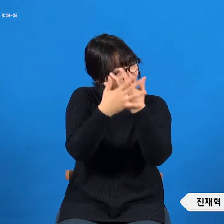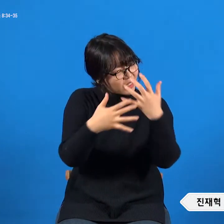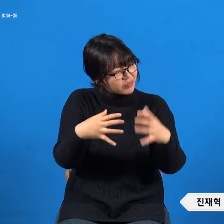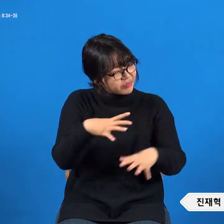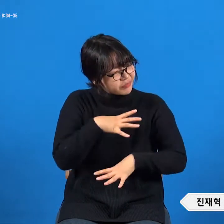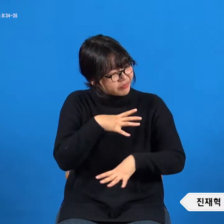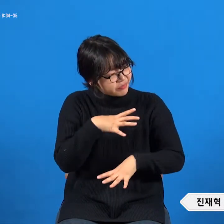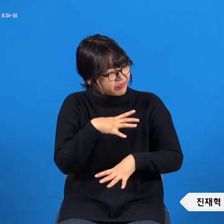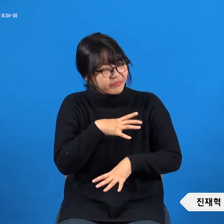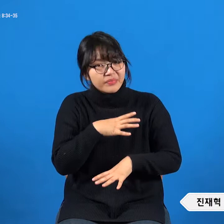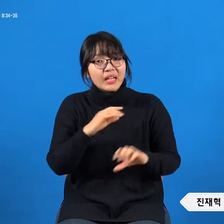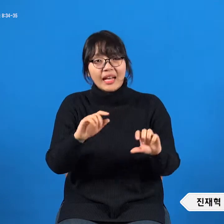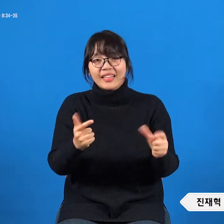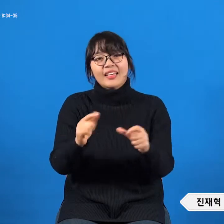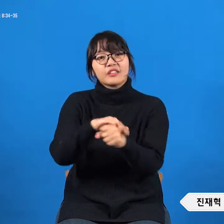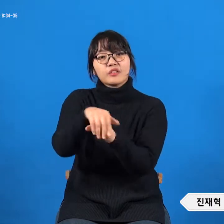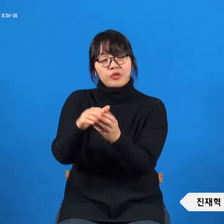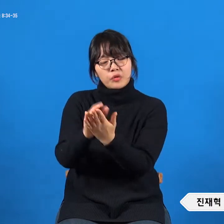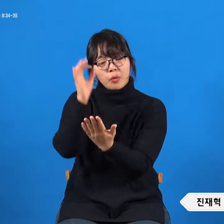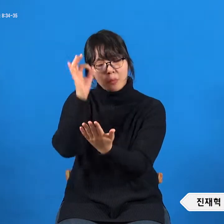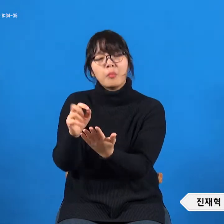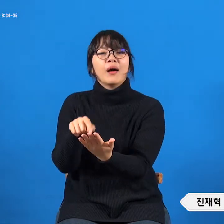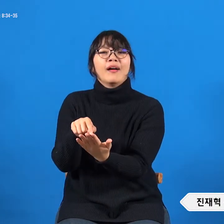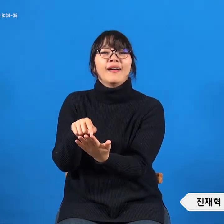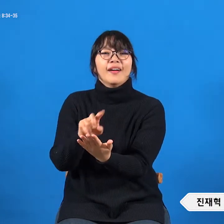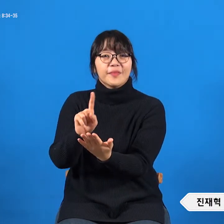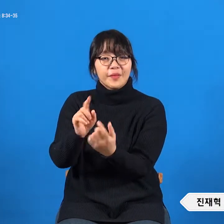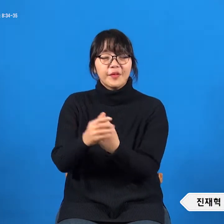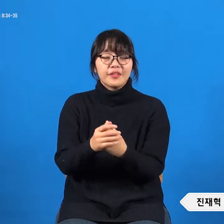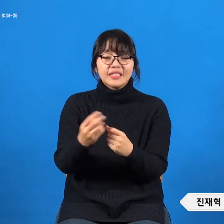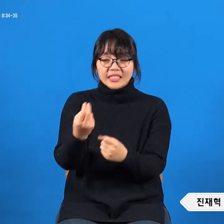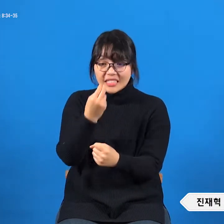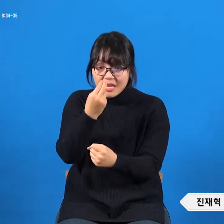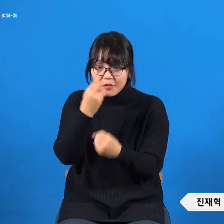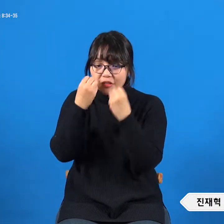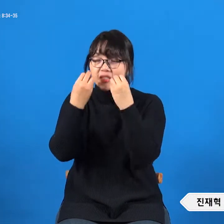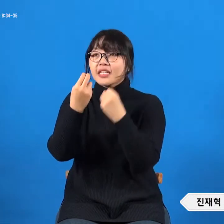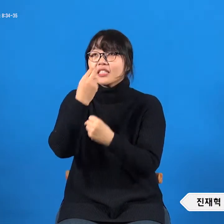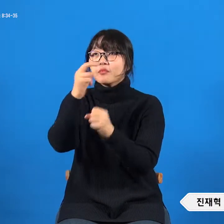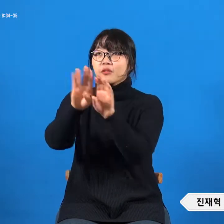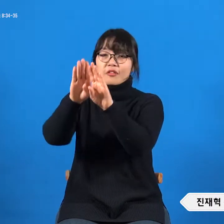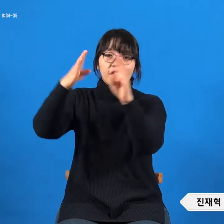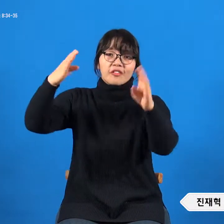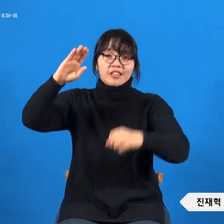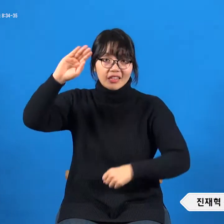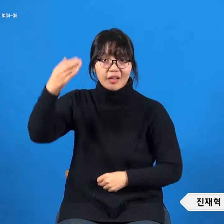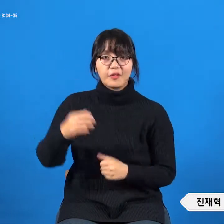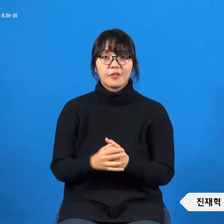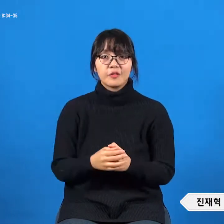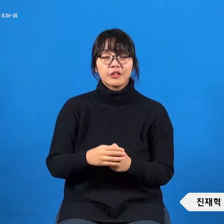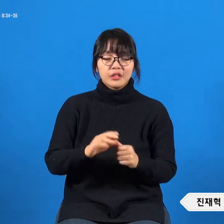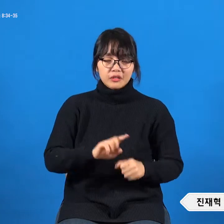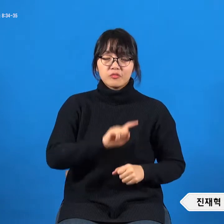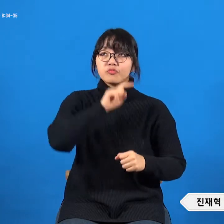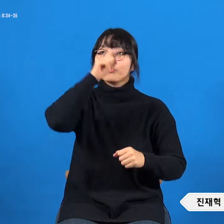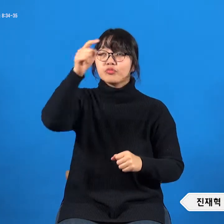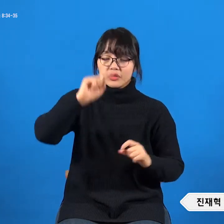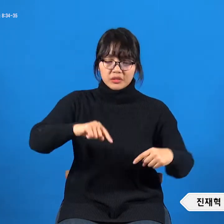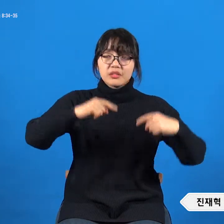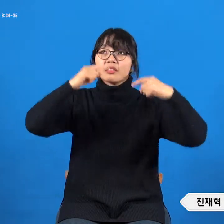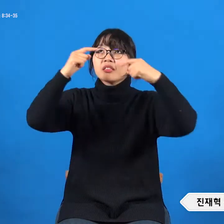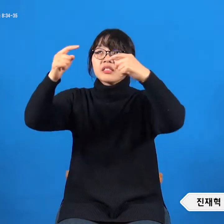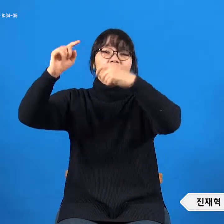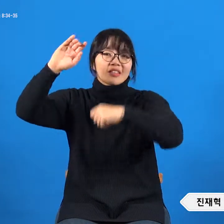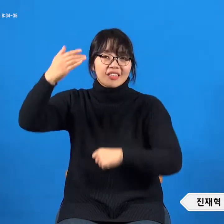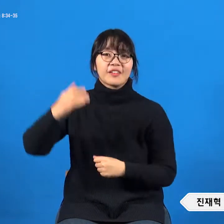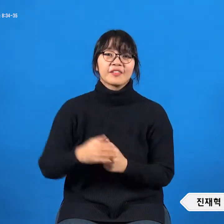오늘 성경은 우리에게 말씀합니다. 죽음은 생명을 여는 문입니다. 죽음은 생명을 통과하는